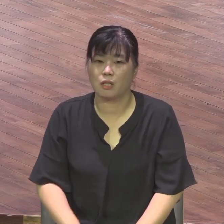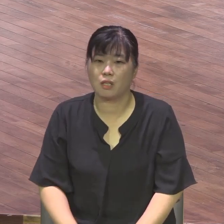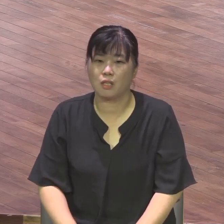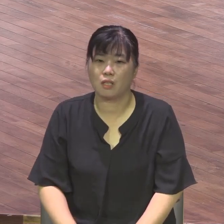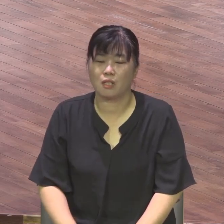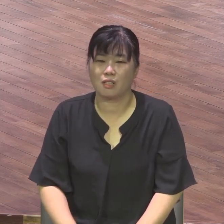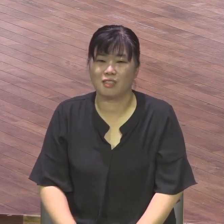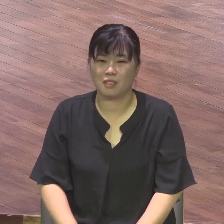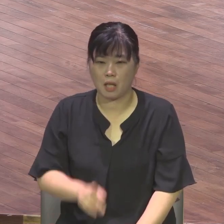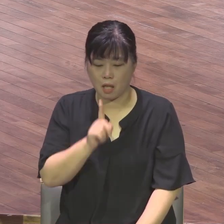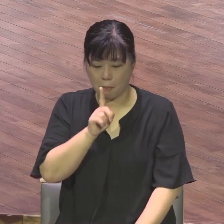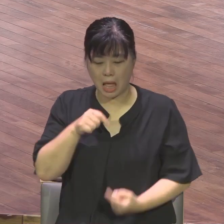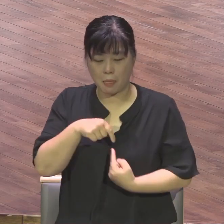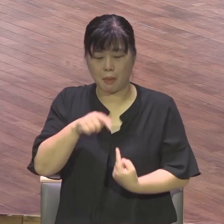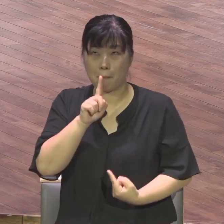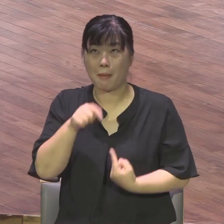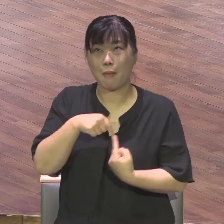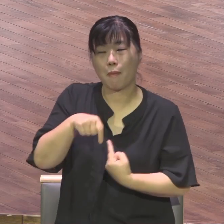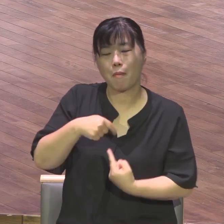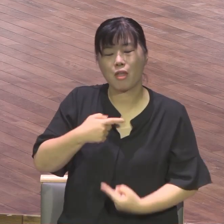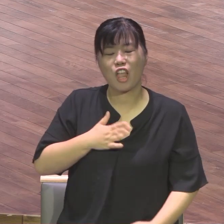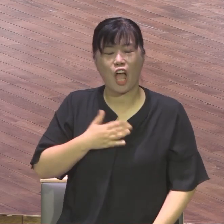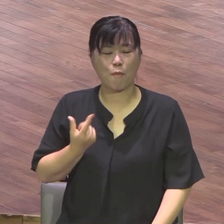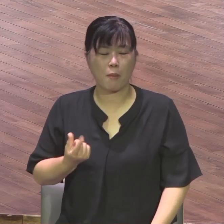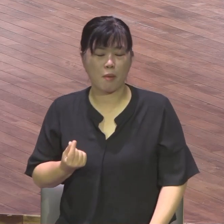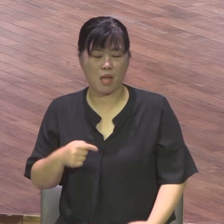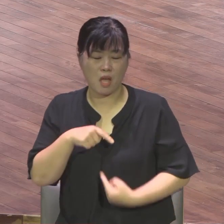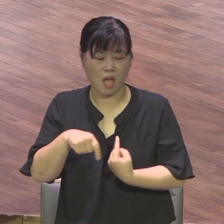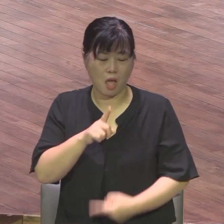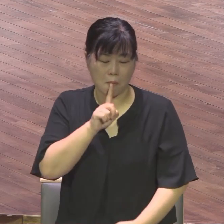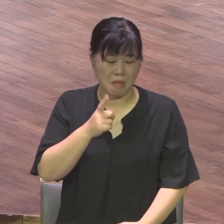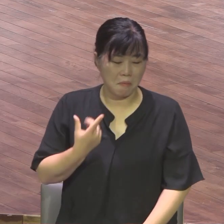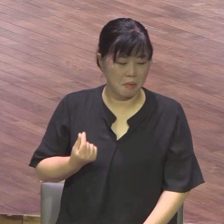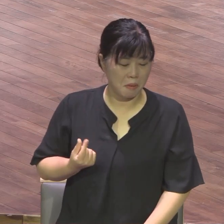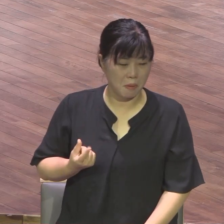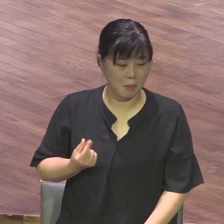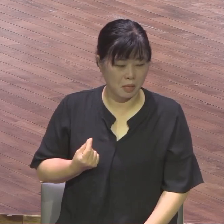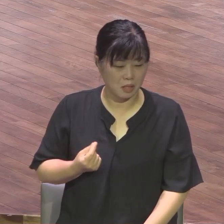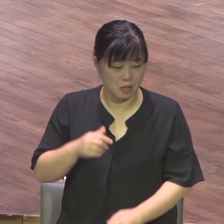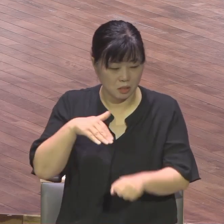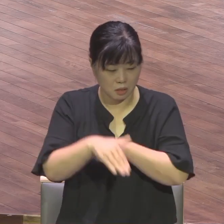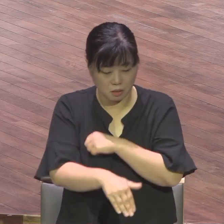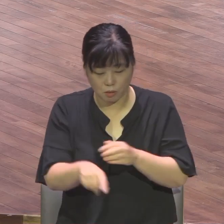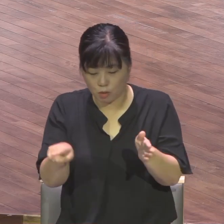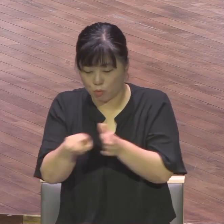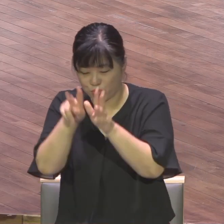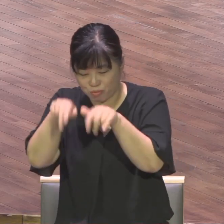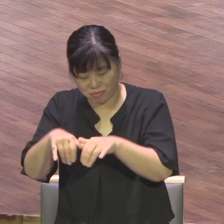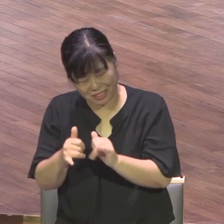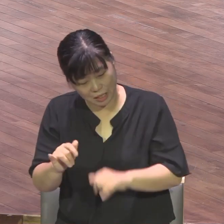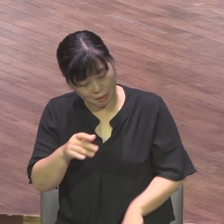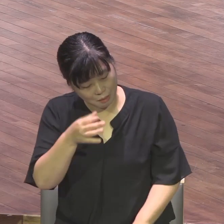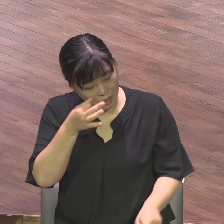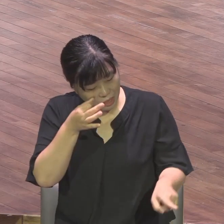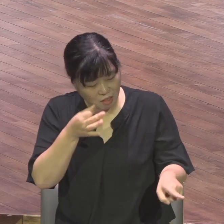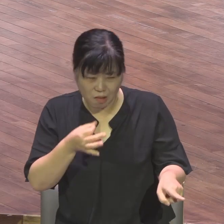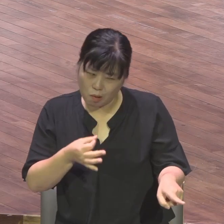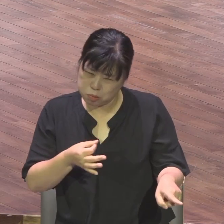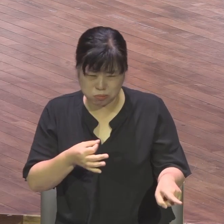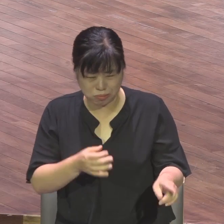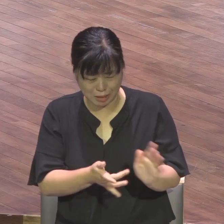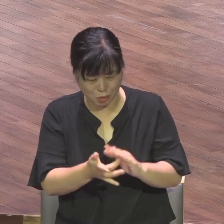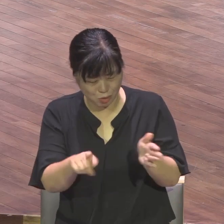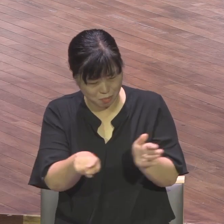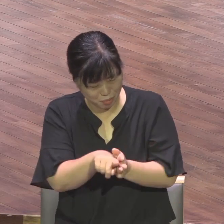자기 핑계를 다 잡혀. 우리는요 오늘 말씀 드리면서 내 속에 있는 나도 모르는 편견 다 깨는 시간